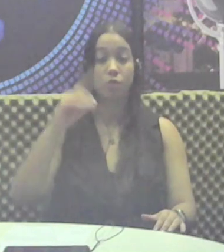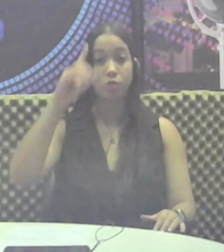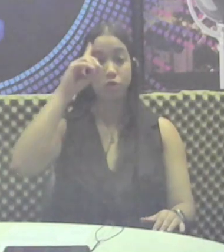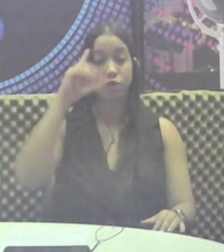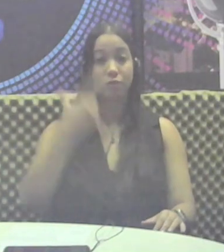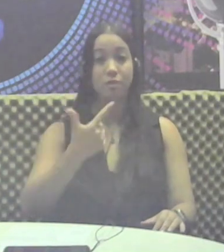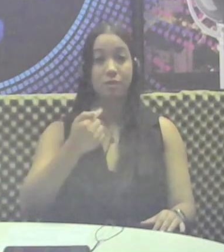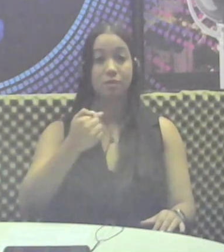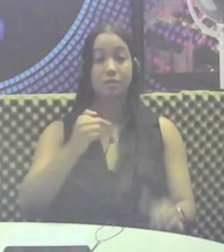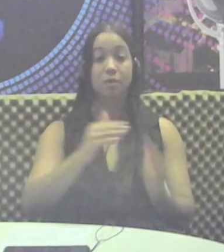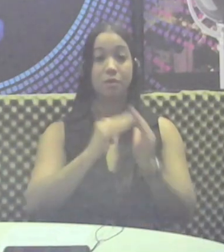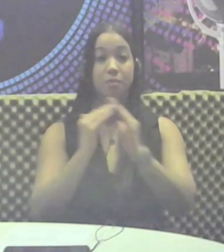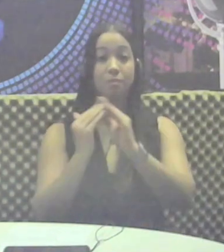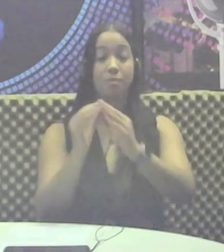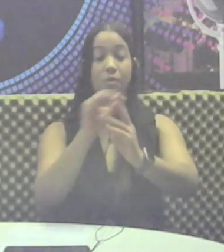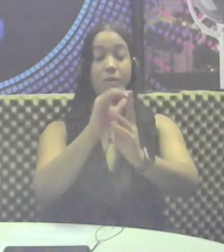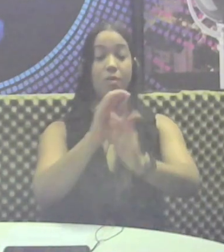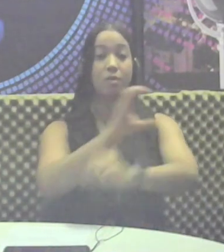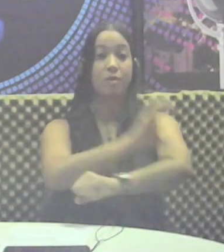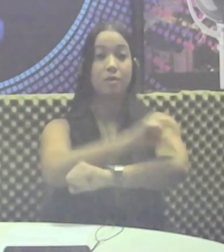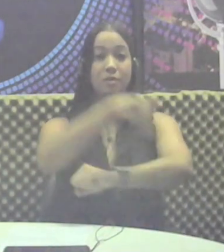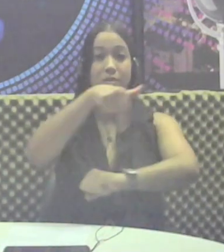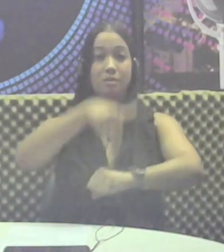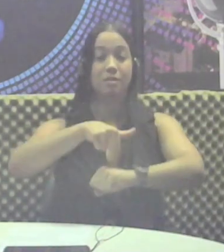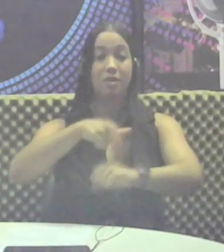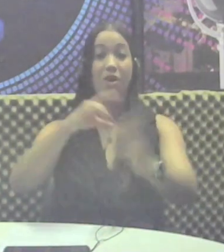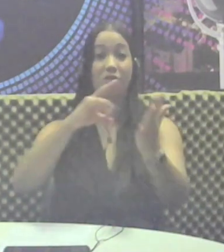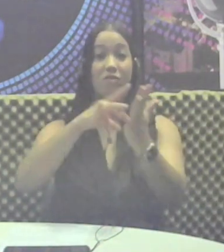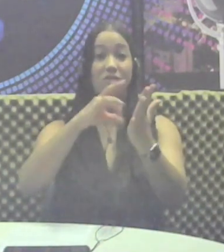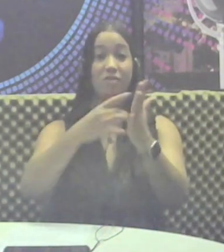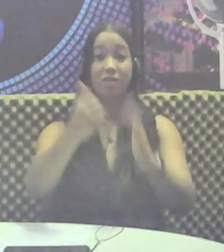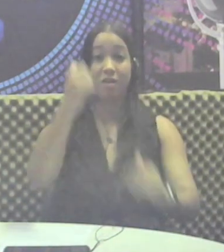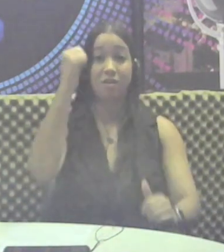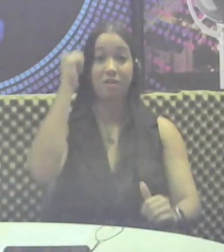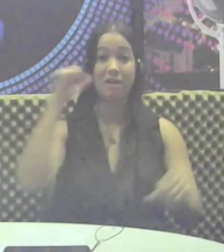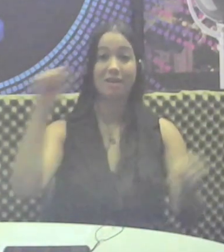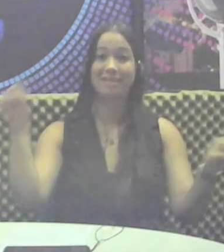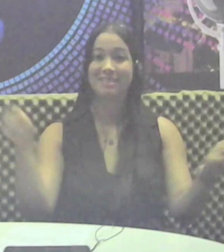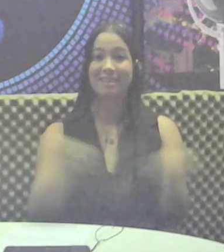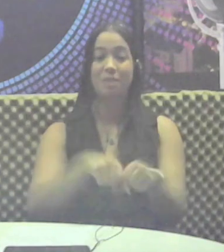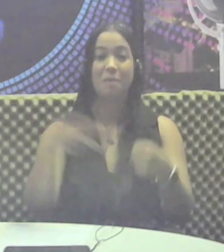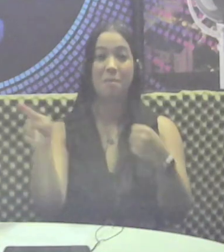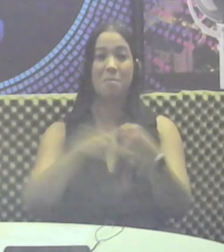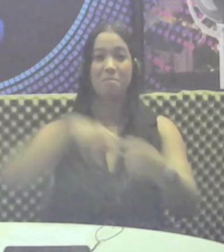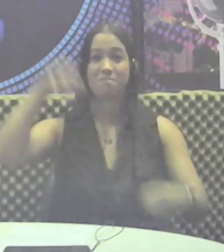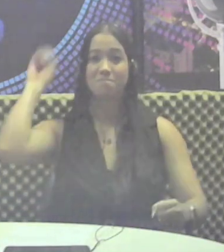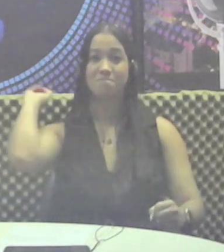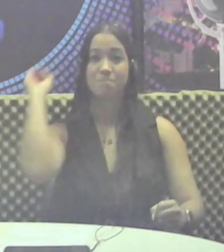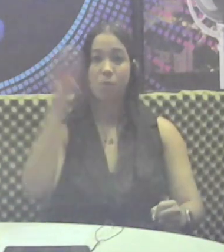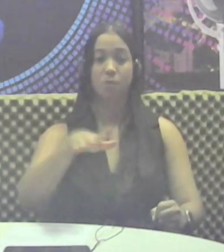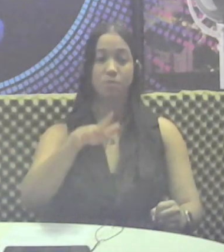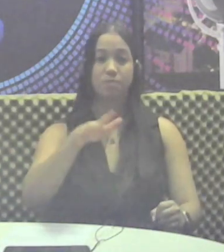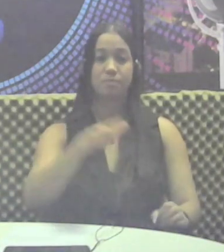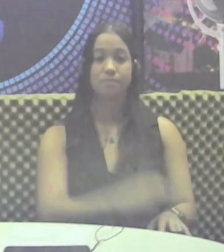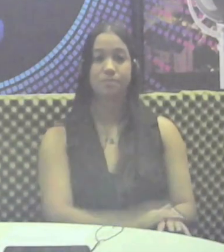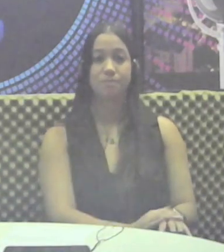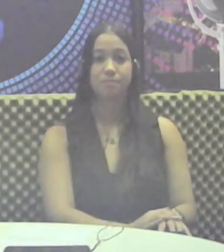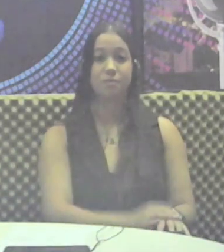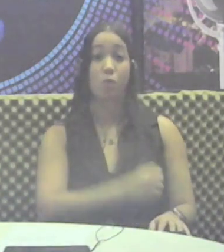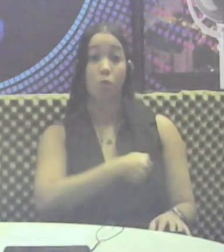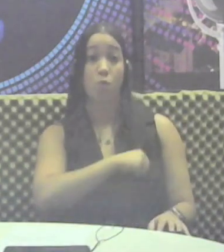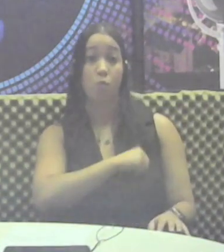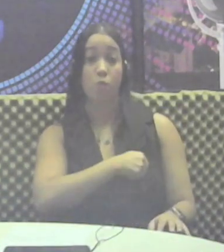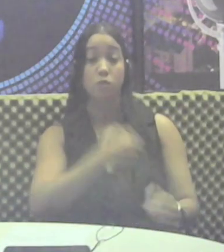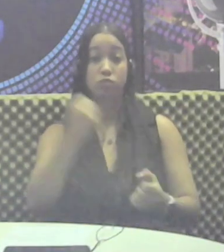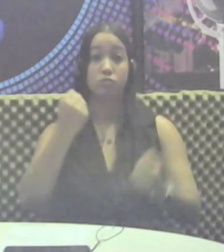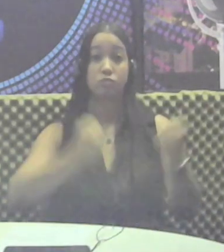bairro Jardim Canaã. O carro teve o para-brisa traseiro quebrado por pedra arremessada por um pedestre. O agente que estava